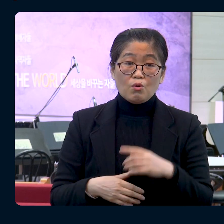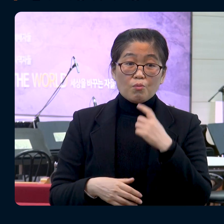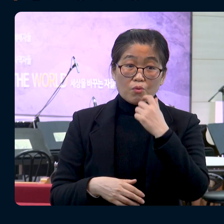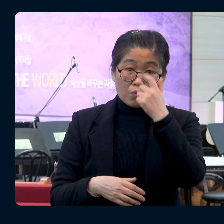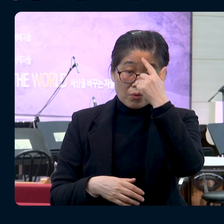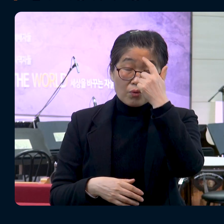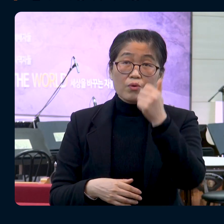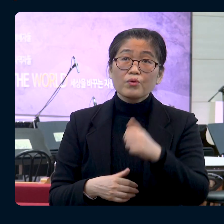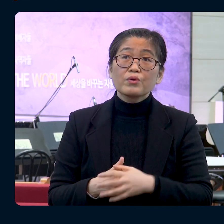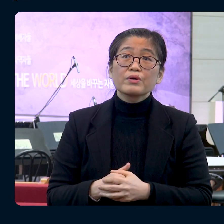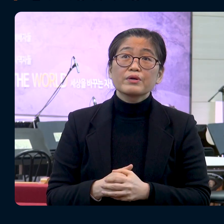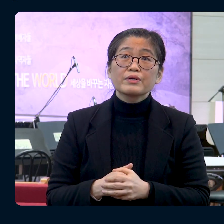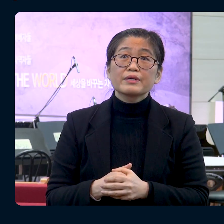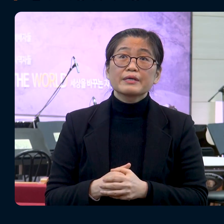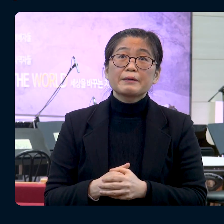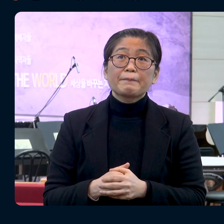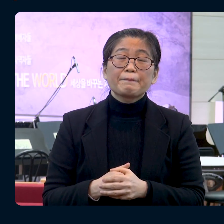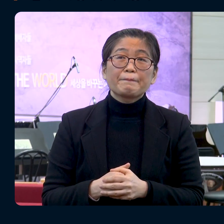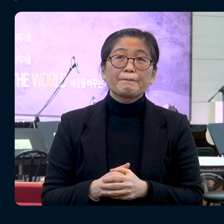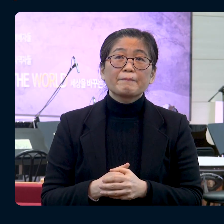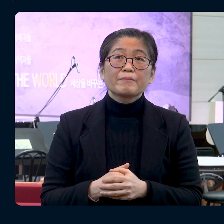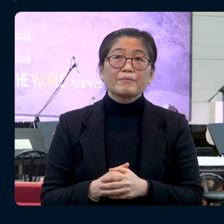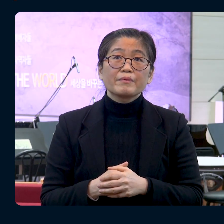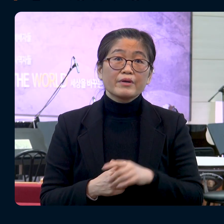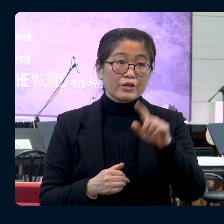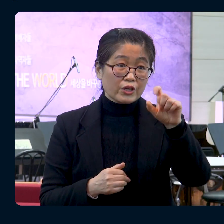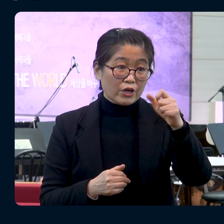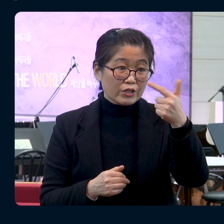그런데 목사님 패스터 유 그러면서 하는 얘기가,